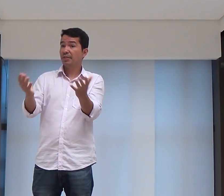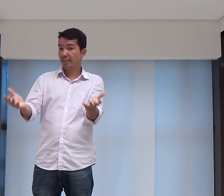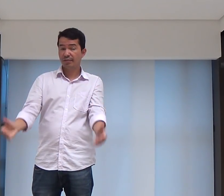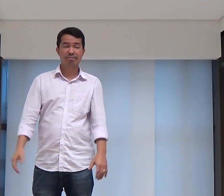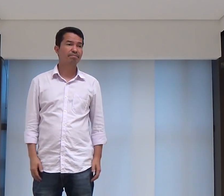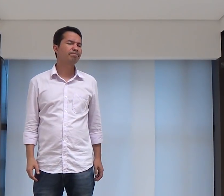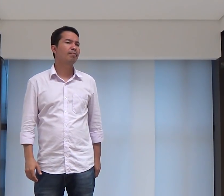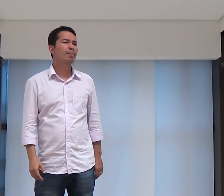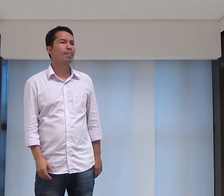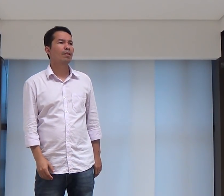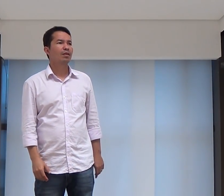Simboliza o diabo.